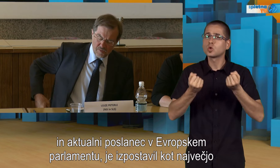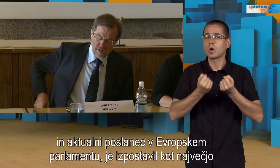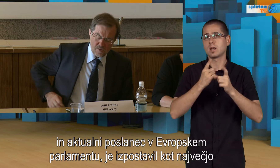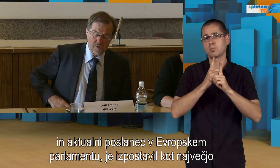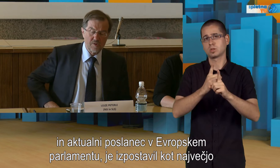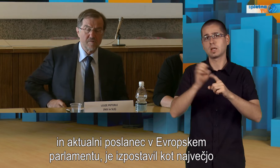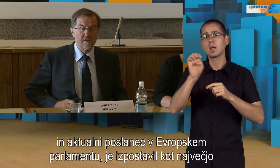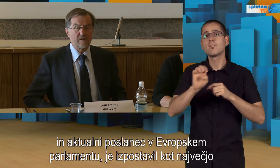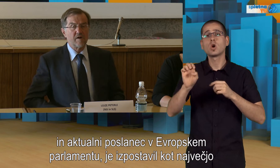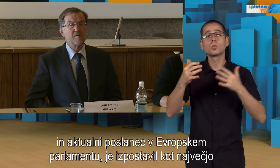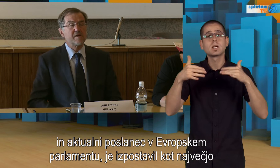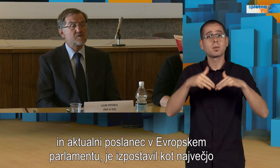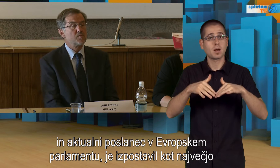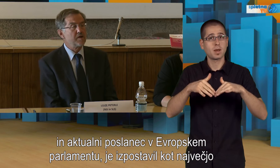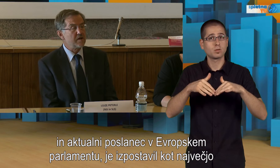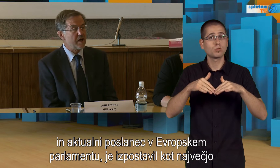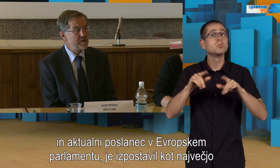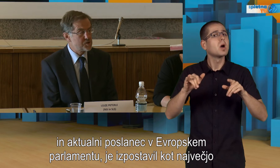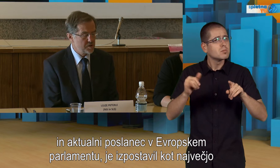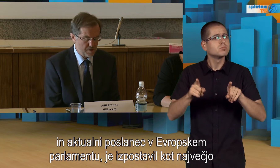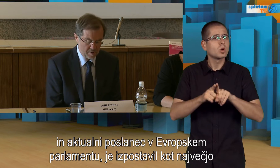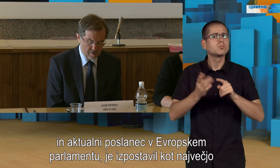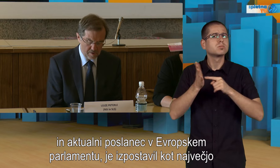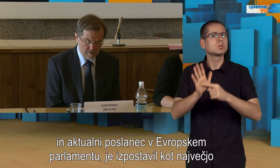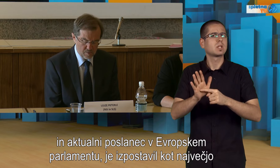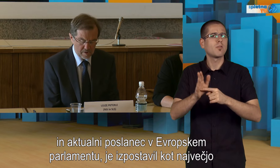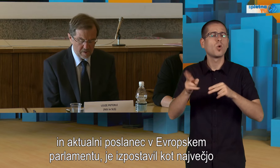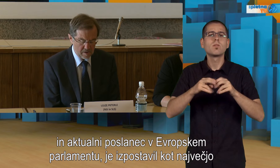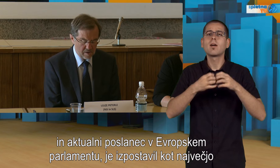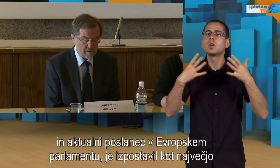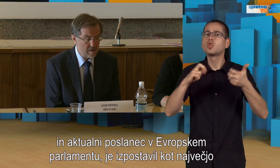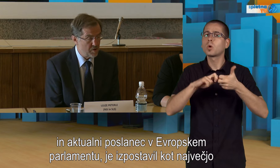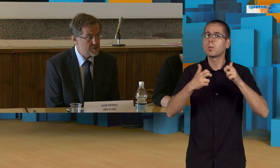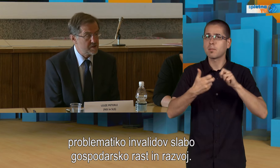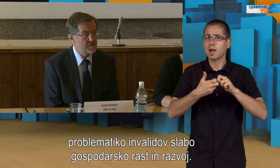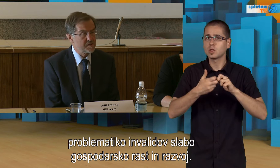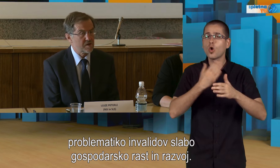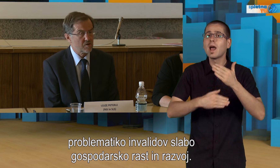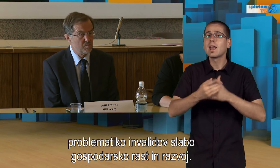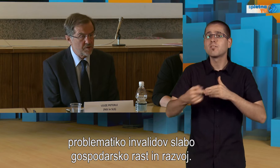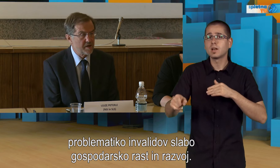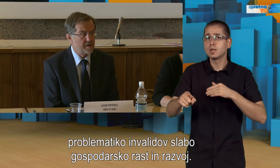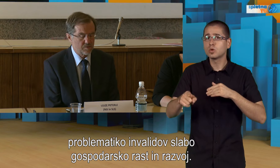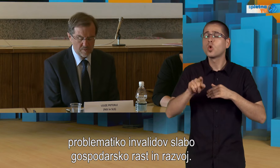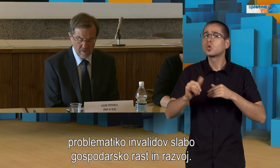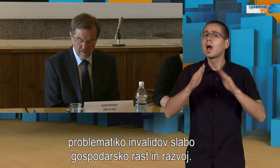je izpostavil kot največjo problematiko invalidov slabo gospodarsko rast in razvoj.